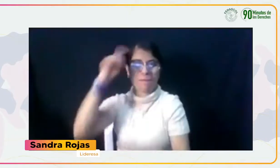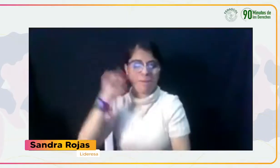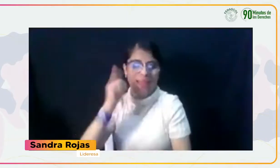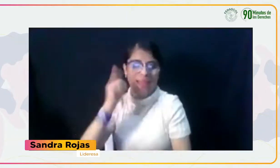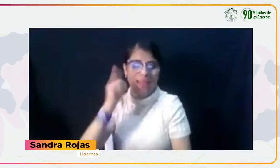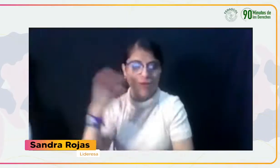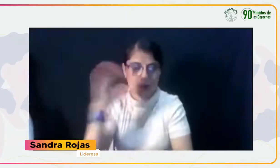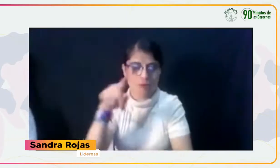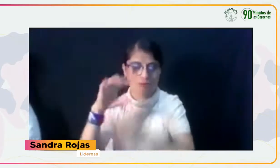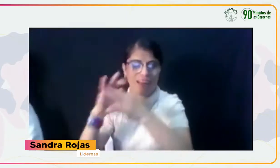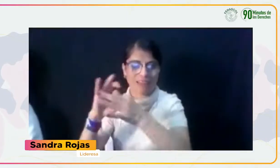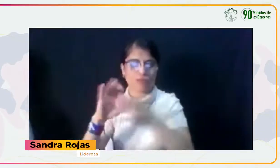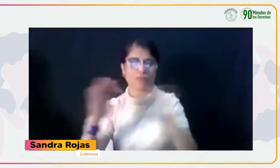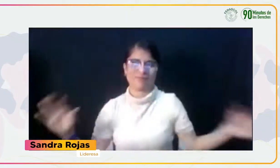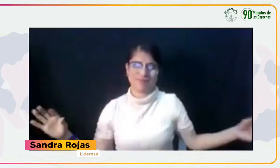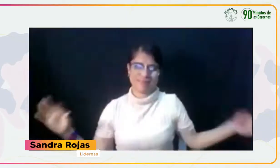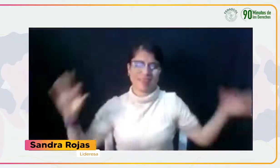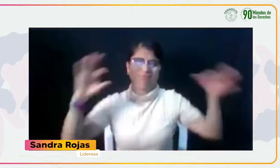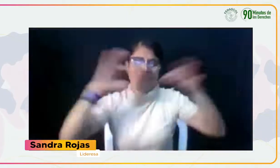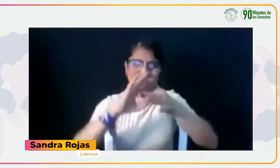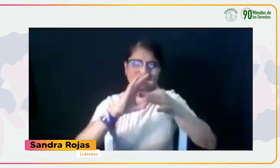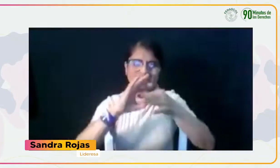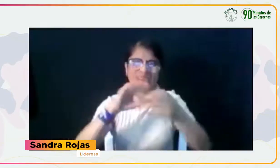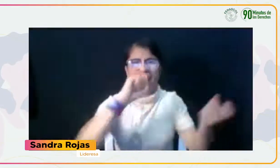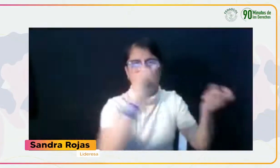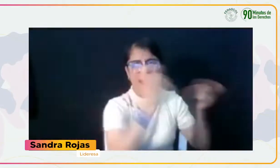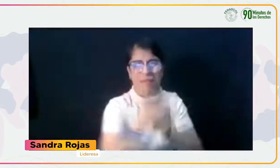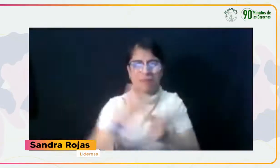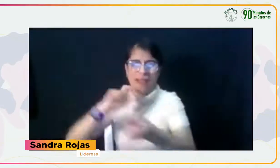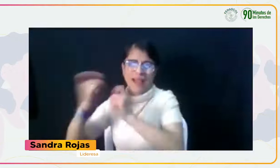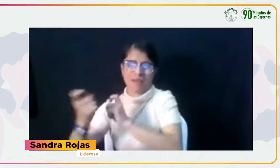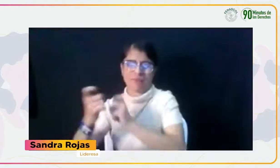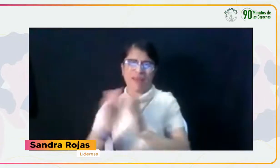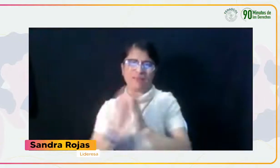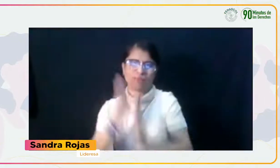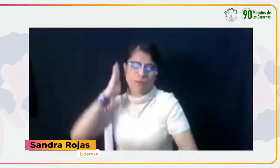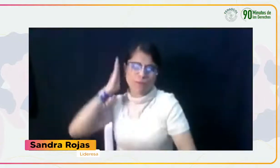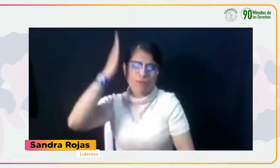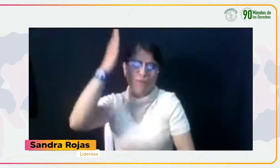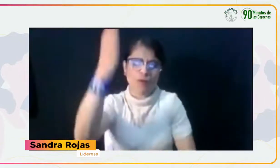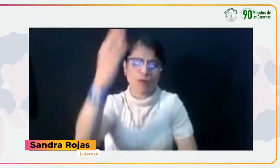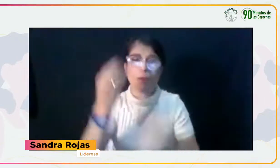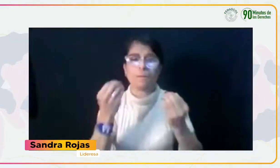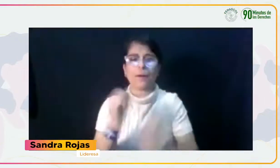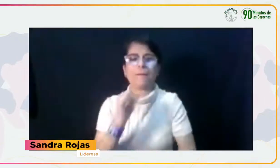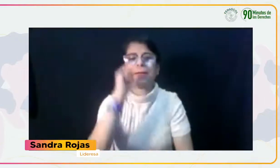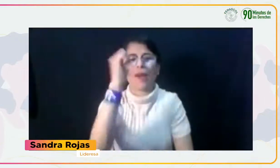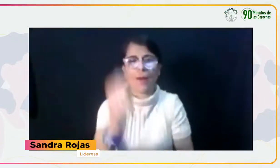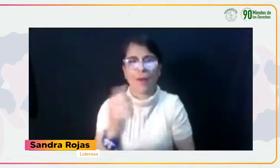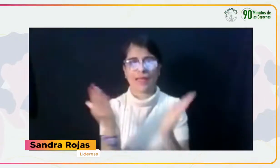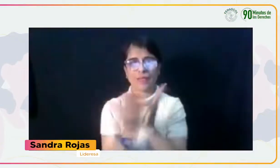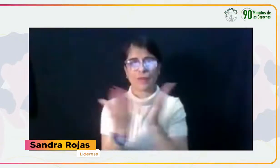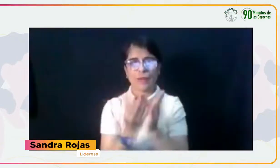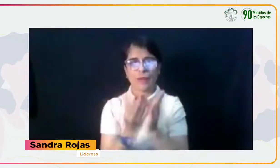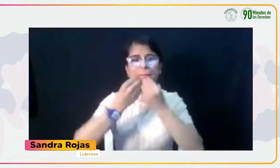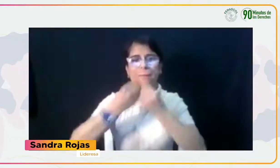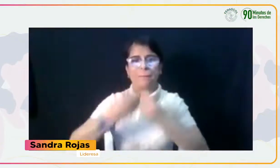que es FENASCOL, la Federación Nacional de Sordos de Colombia, necesitan cambiar. Y necesitan trabajar unidos